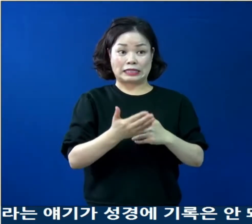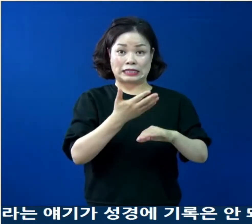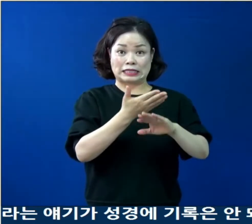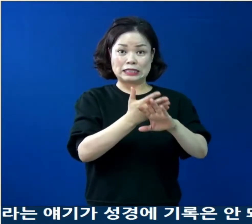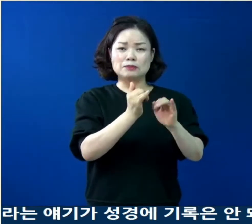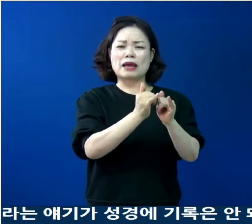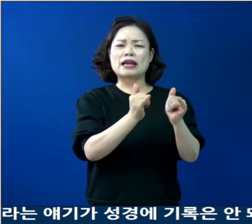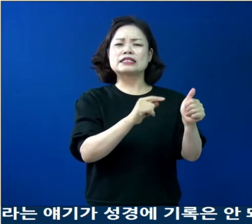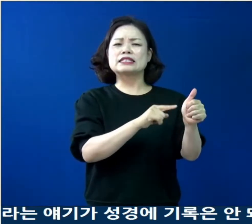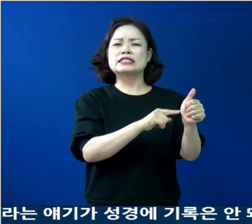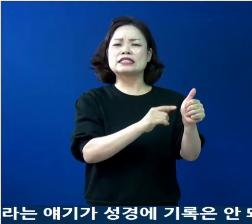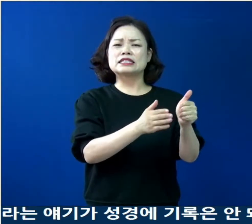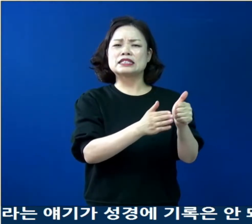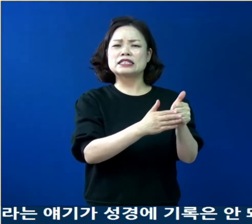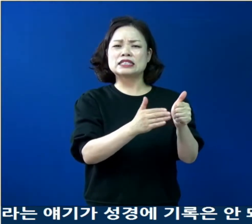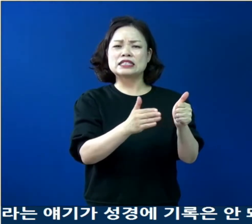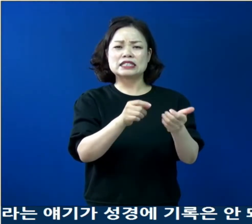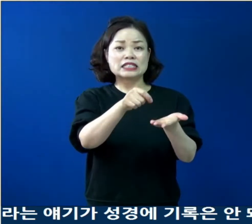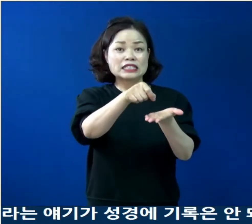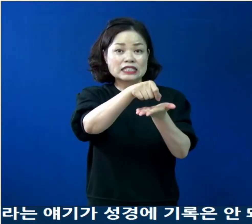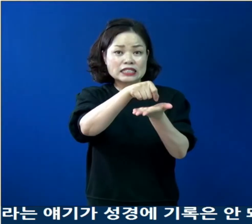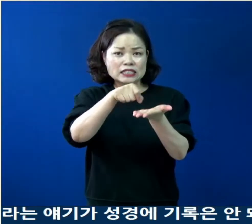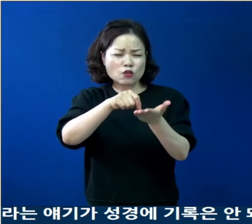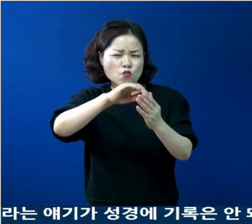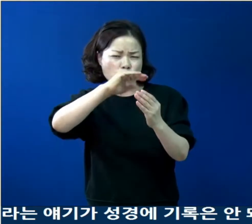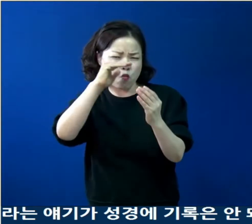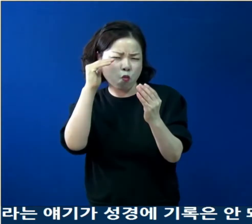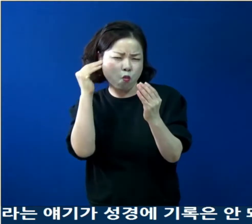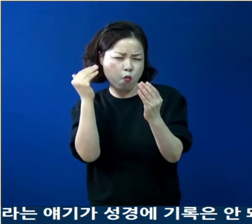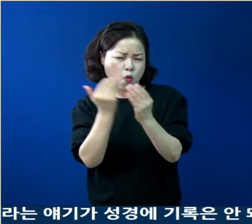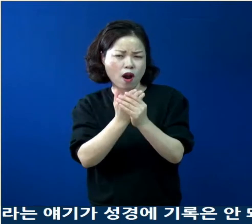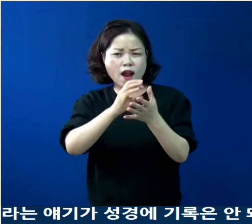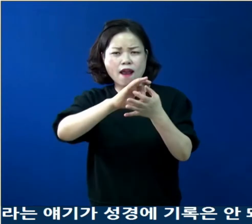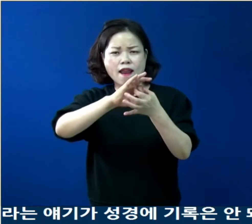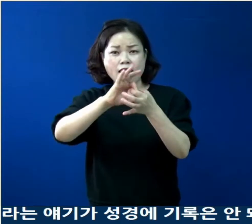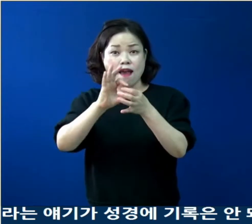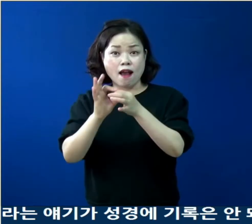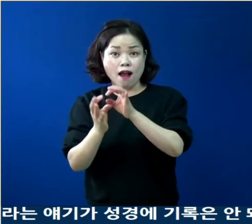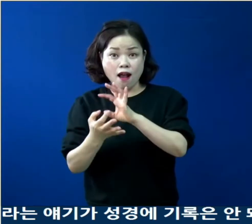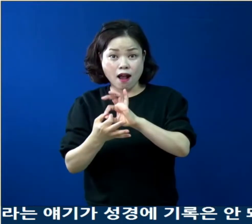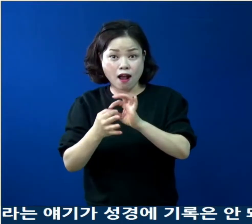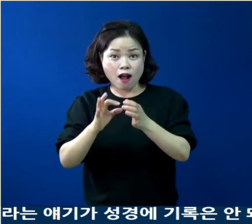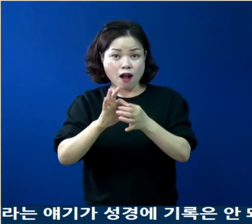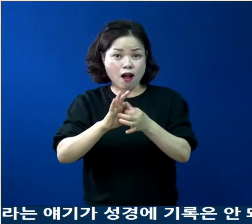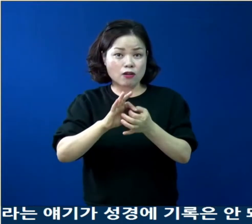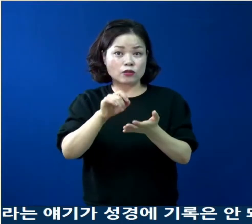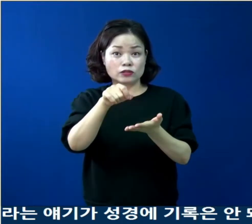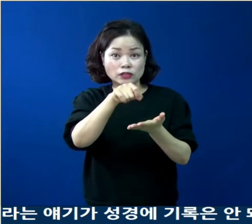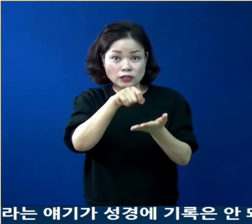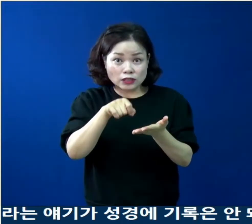이방인이기 때문에 그 글이 완벽한 헬라어를 구사하고 있습니다. 바울은